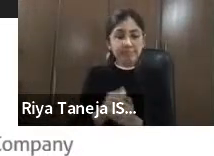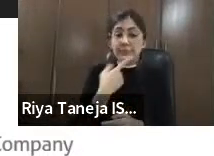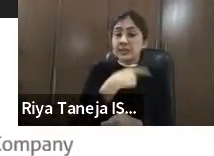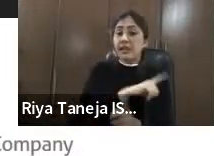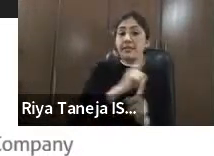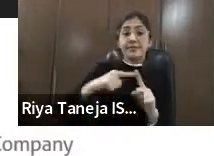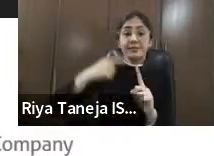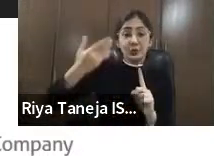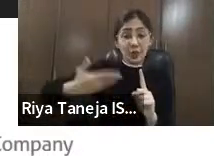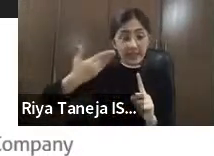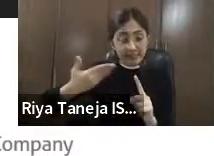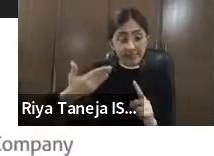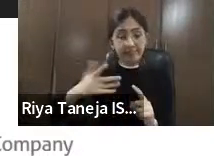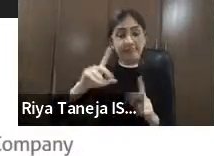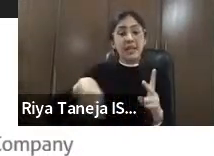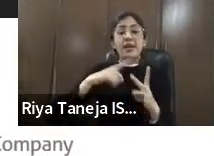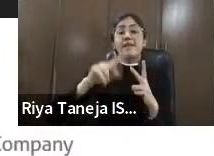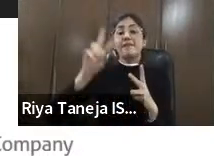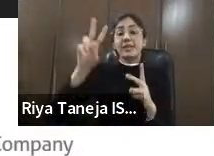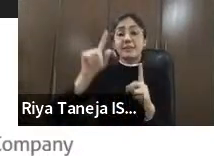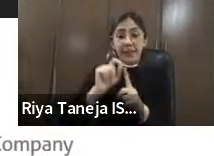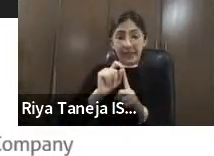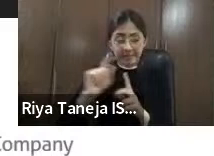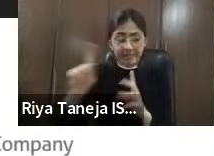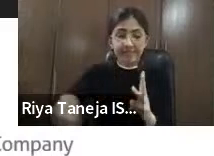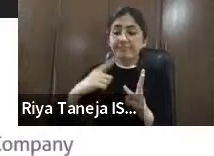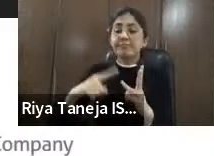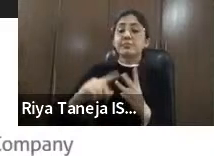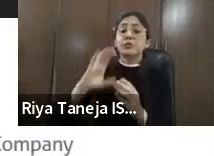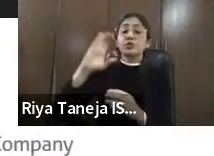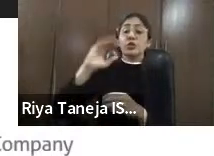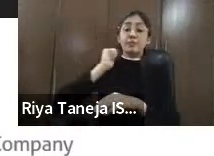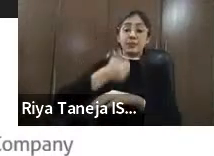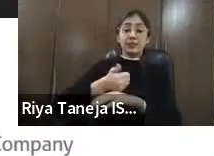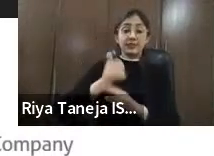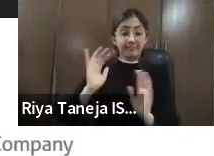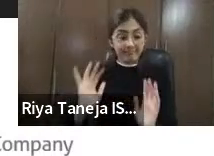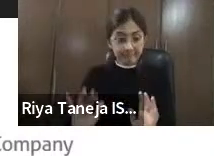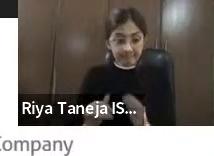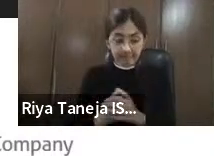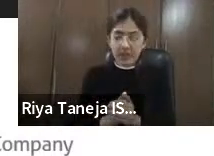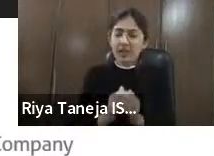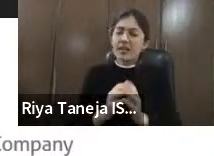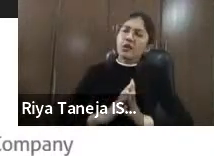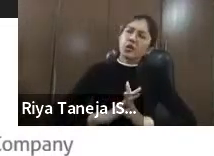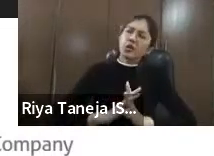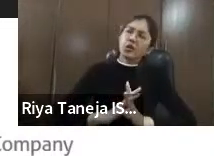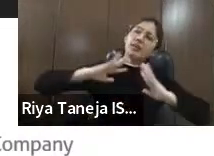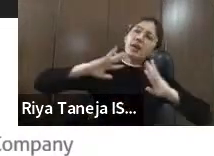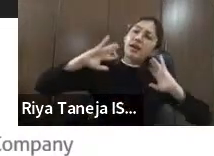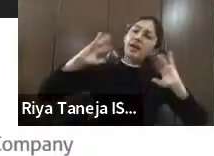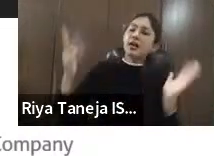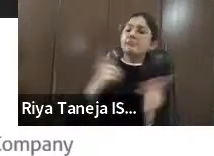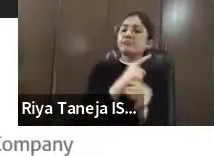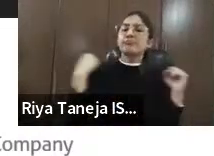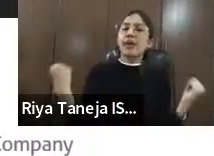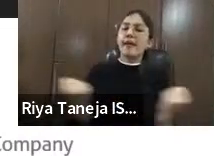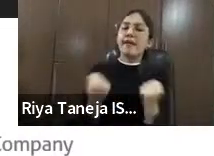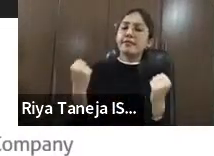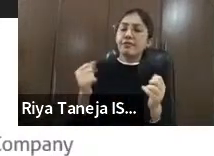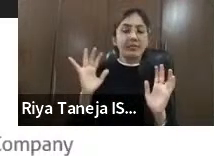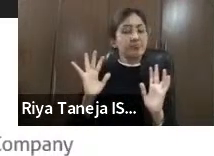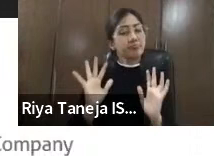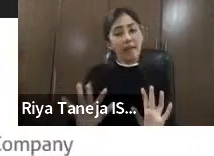Vice President and Chairperson of the Society. She has made humongous efforts for quality